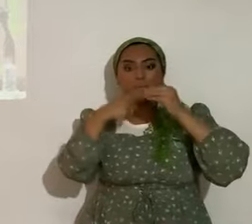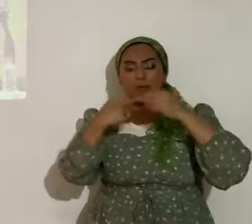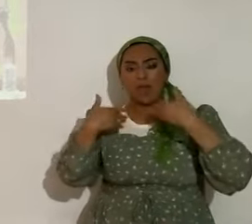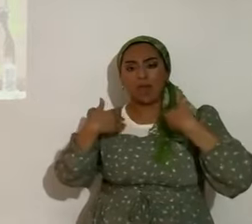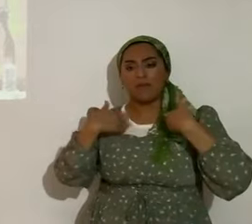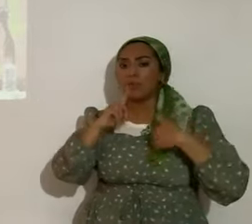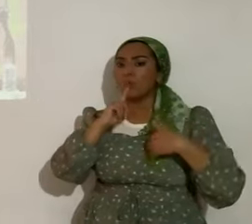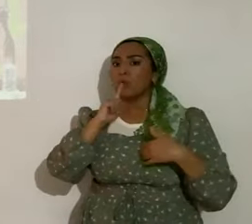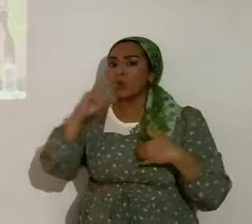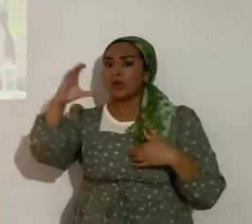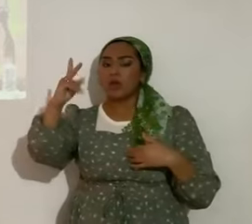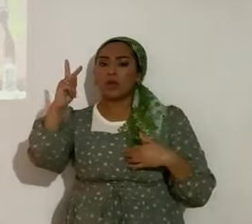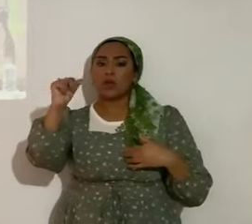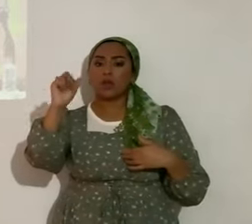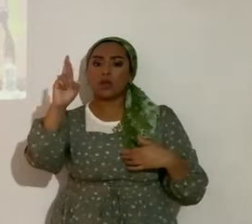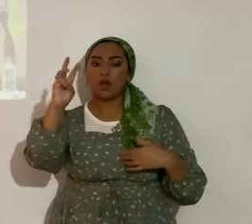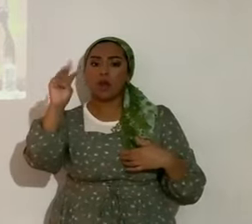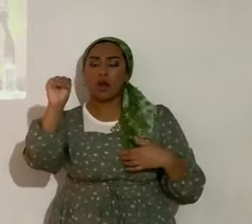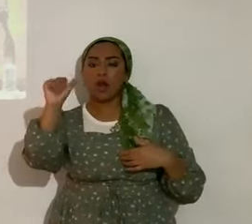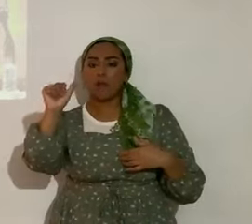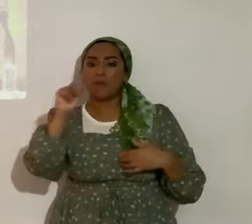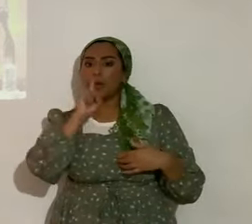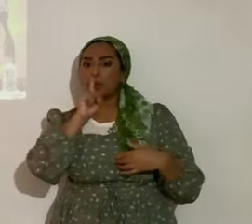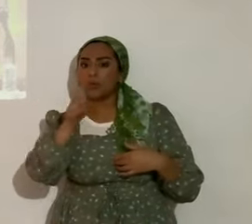karma, ¿sí? Con los mishpatim,